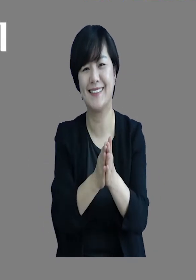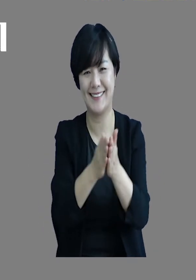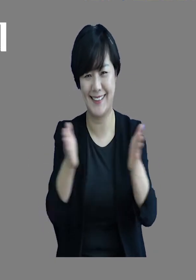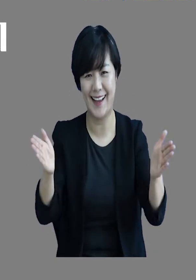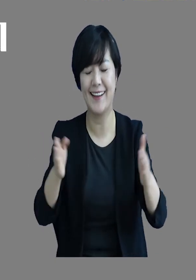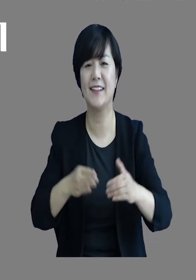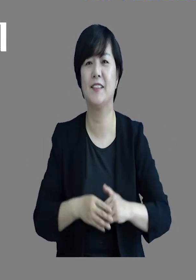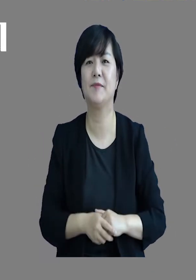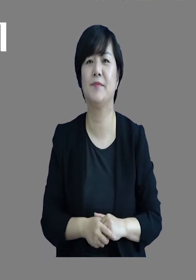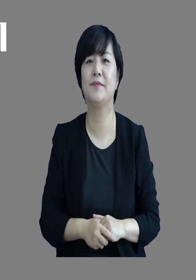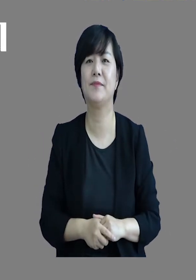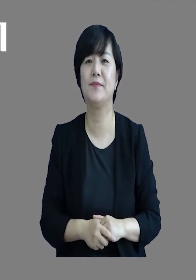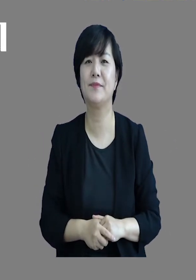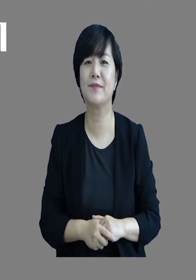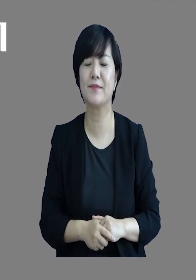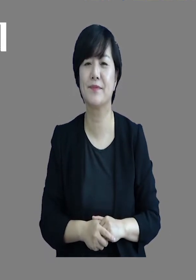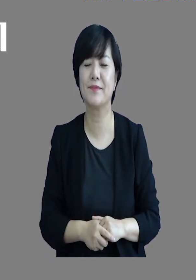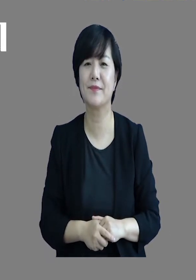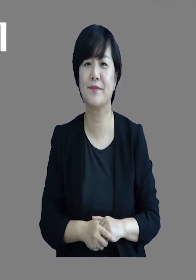같습니다.